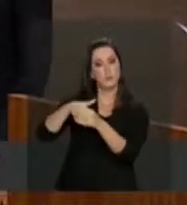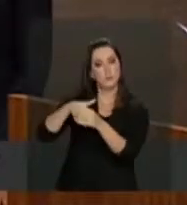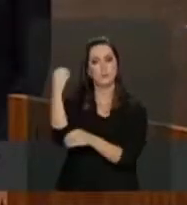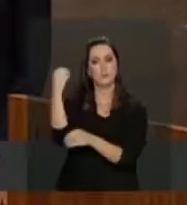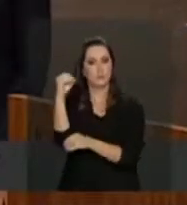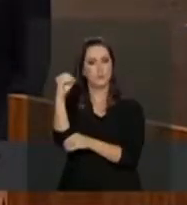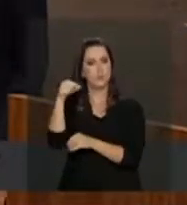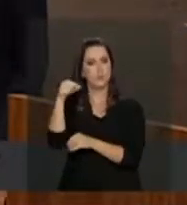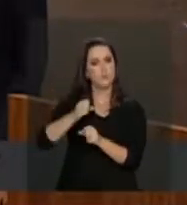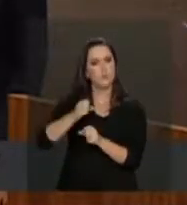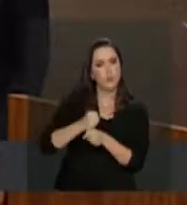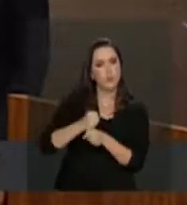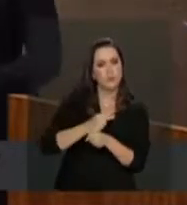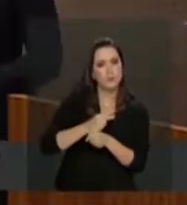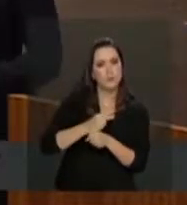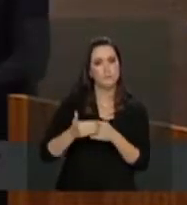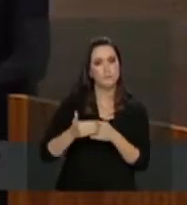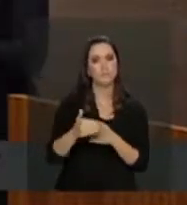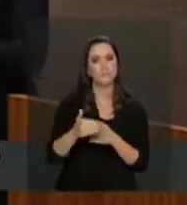ano.